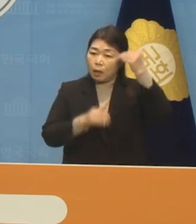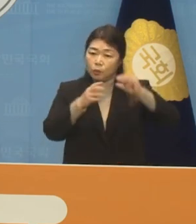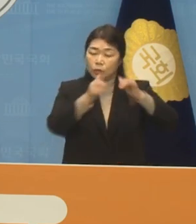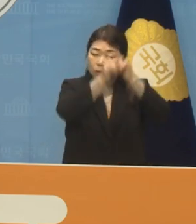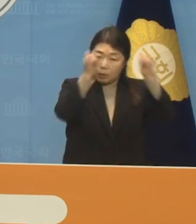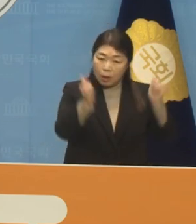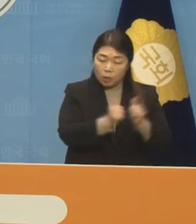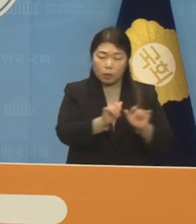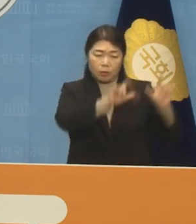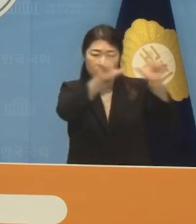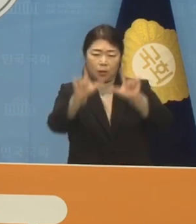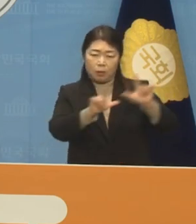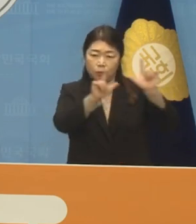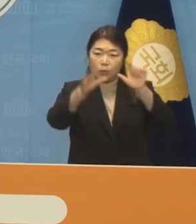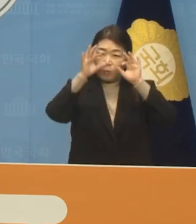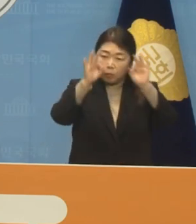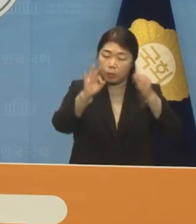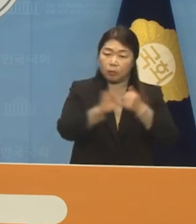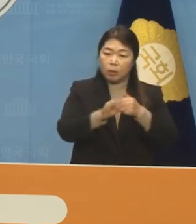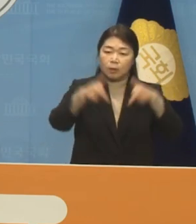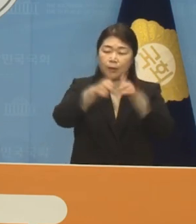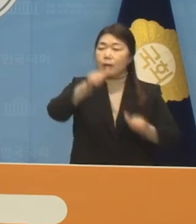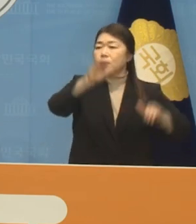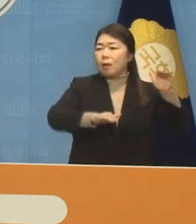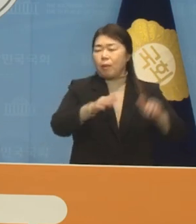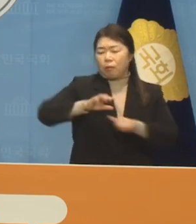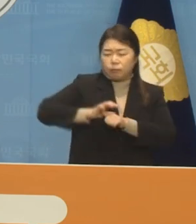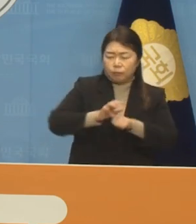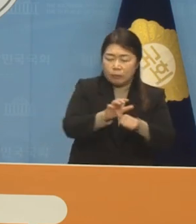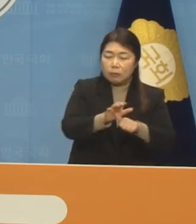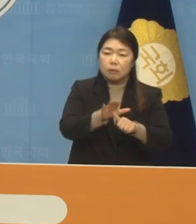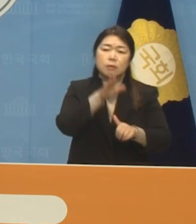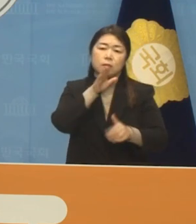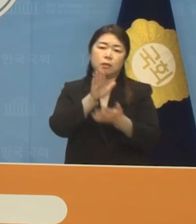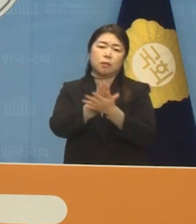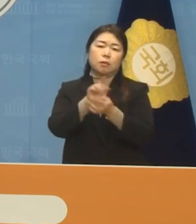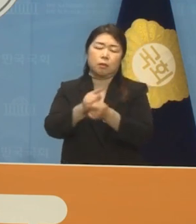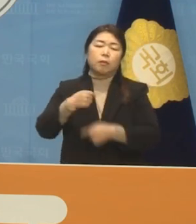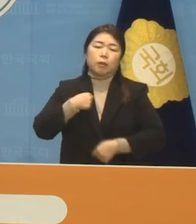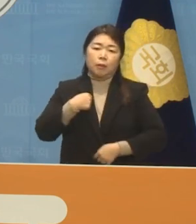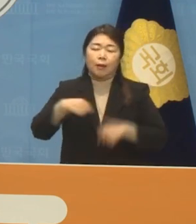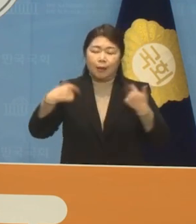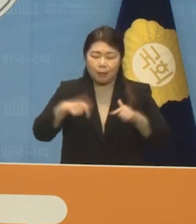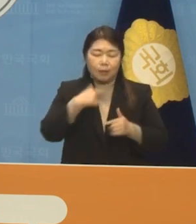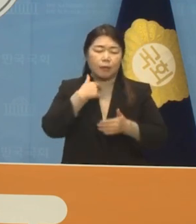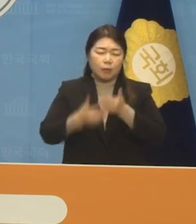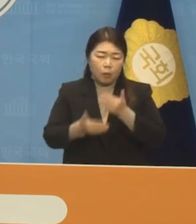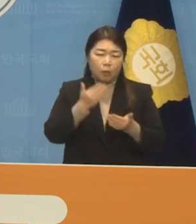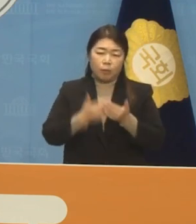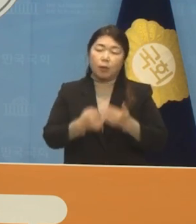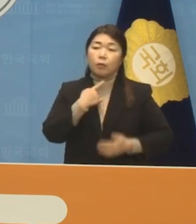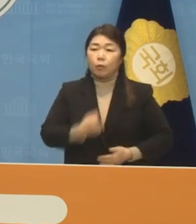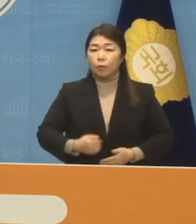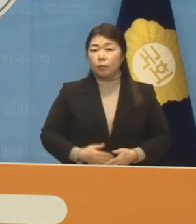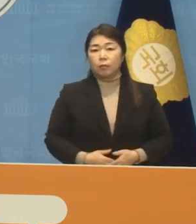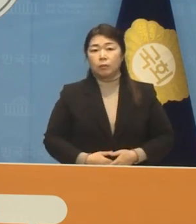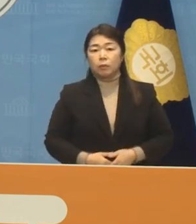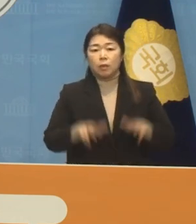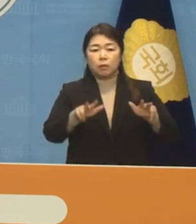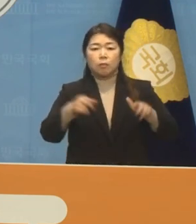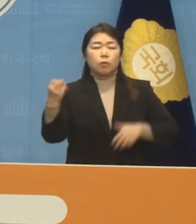사회에서 살아오면서 장애의 차별이나 억압을 실제적으로 현장에서 늘 경험하면서 살아왔고,